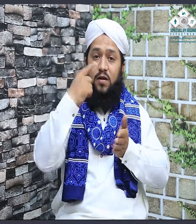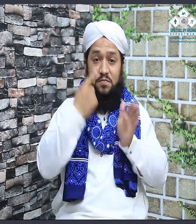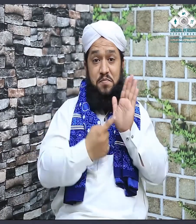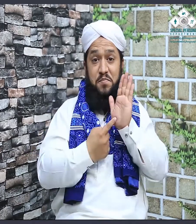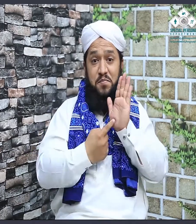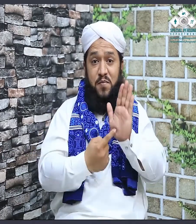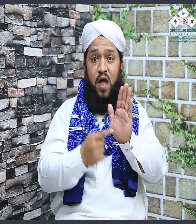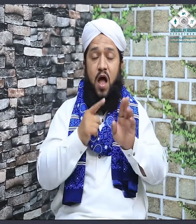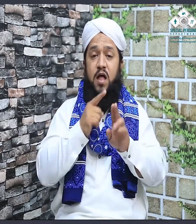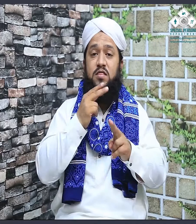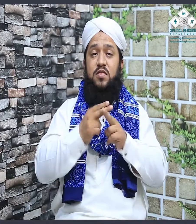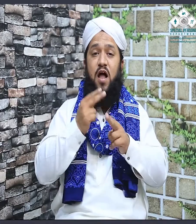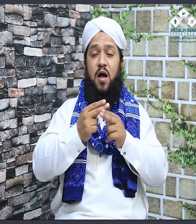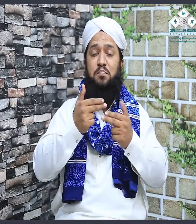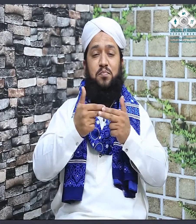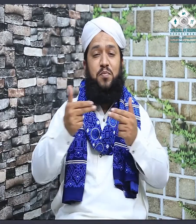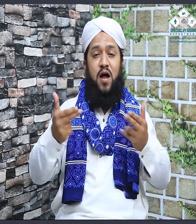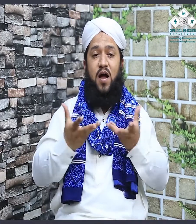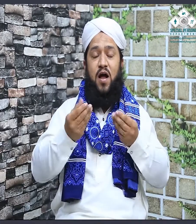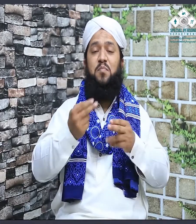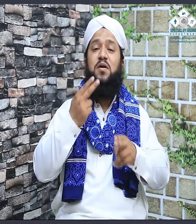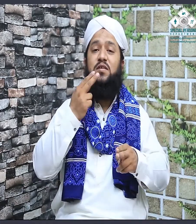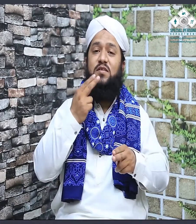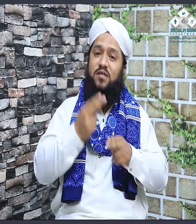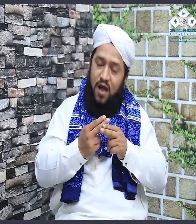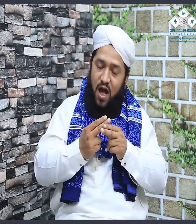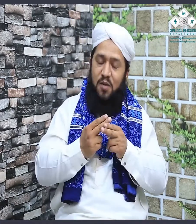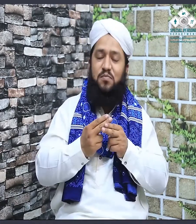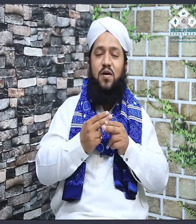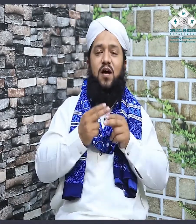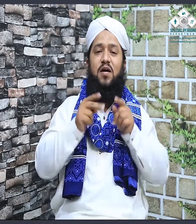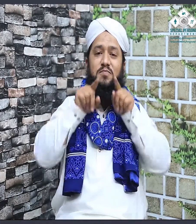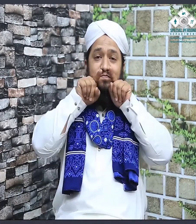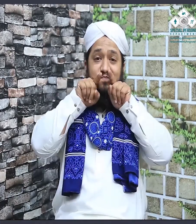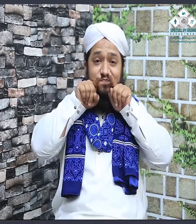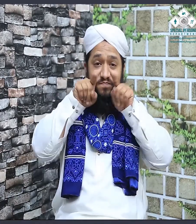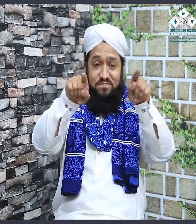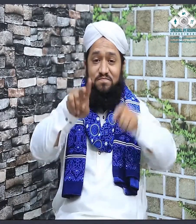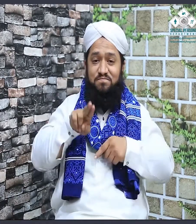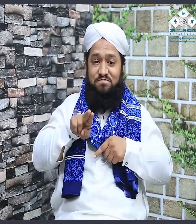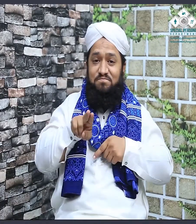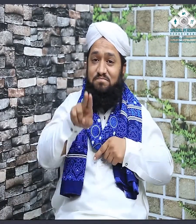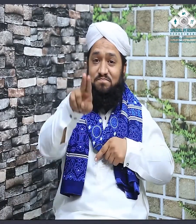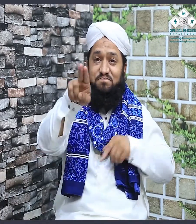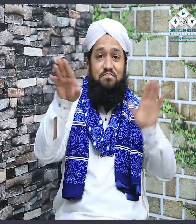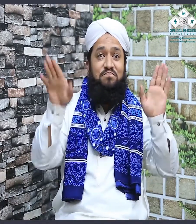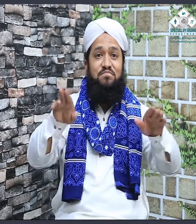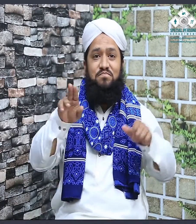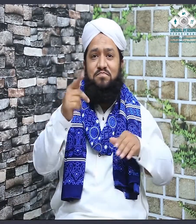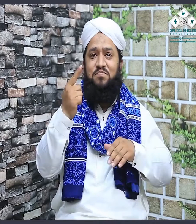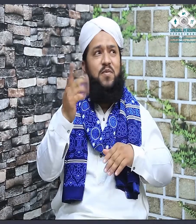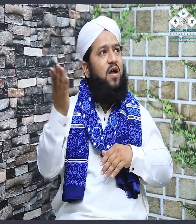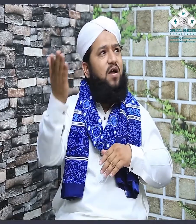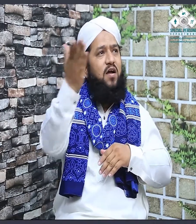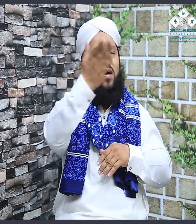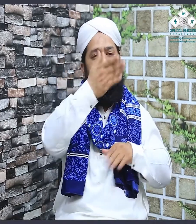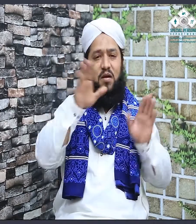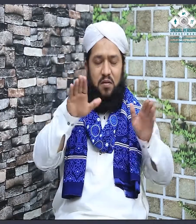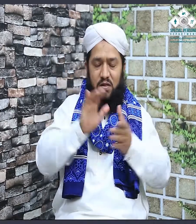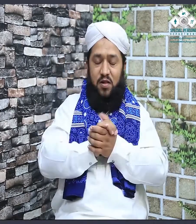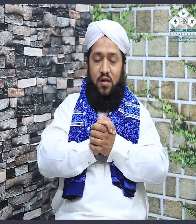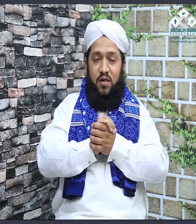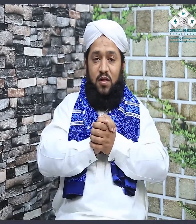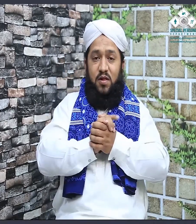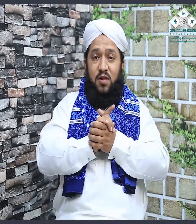ڈسکس کرنا ہے، جس کے بارے میں جاننا ہے، وہ ہے ٹڈی. اور واقعی آج کل ہمیں بہت سارا ٹڈی کے بارے میں سننے کو بھی ملتا ہے،